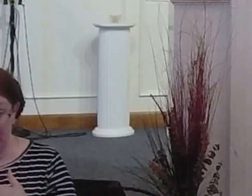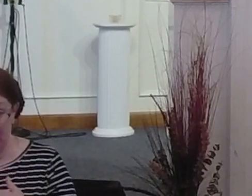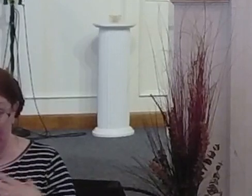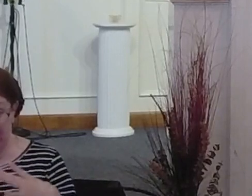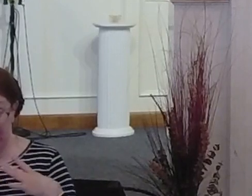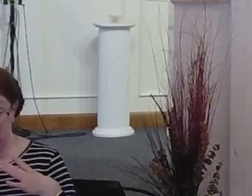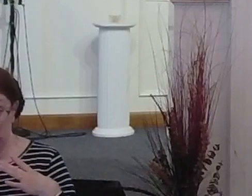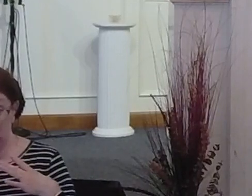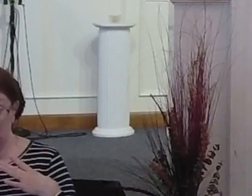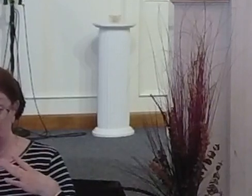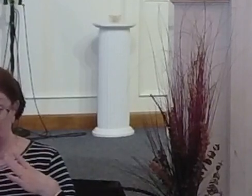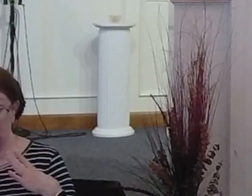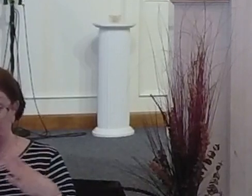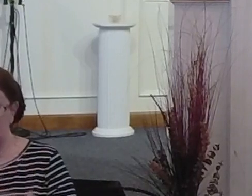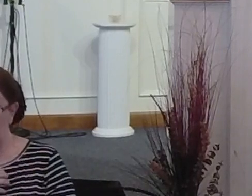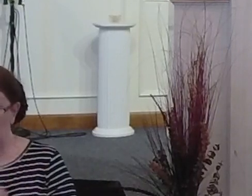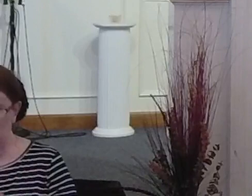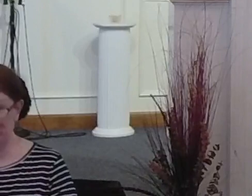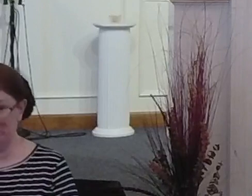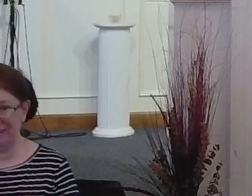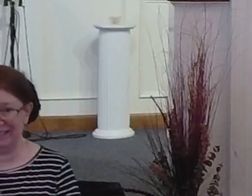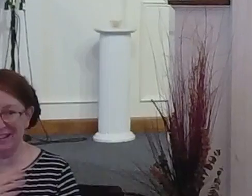van de vacaciones y estoy alegre por ello.